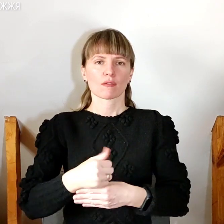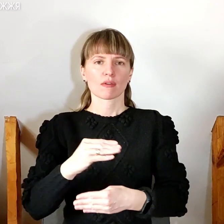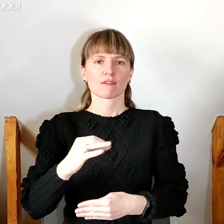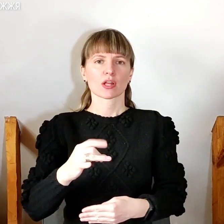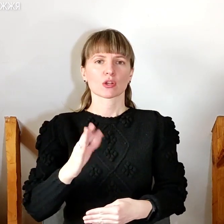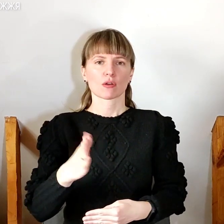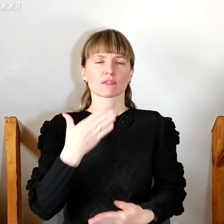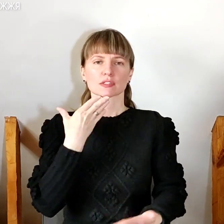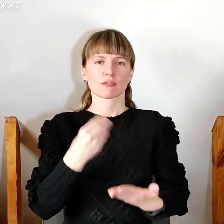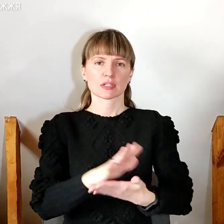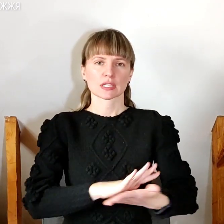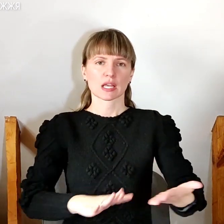Далі прошу його пряму мову.